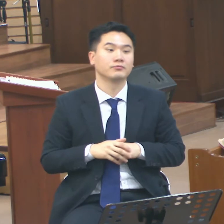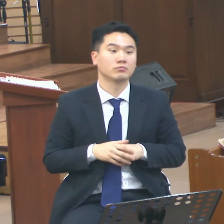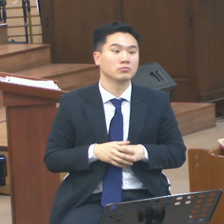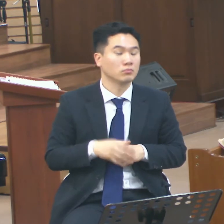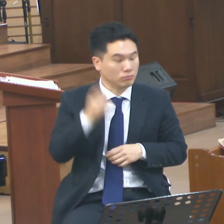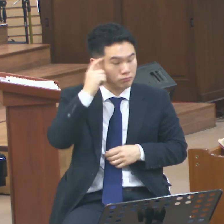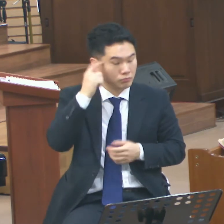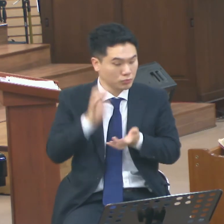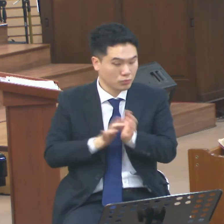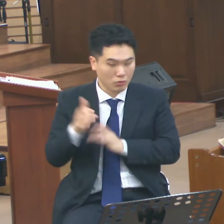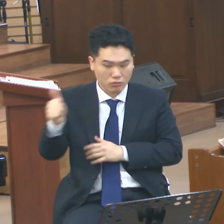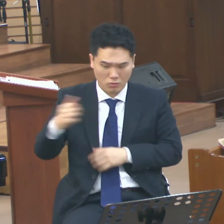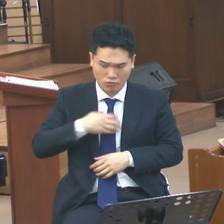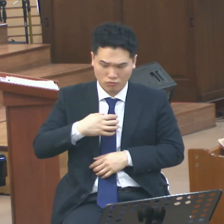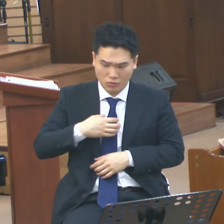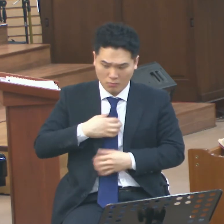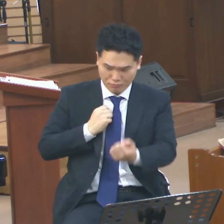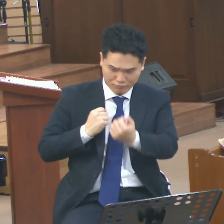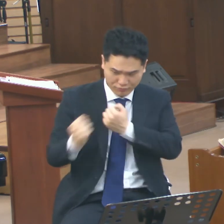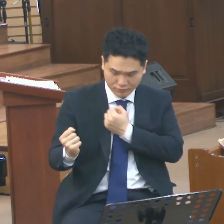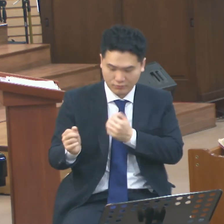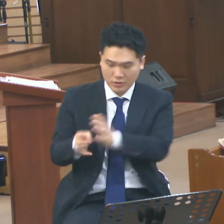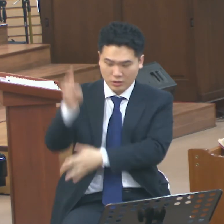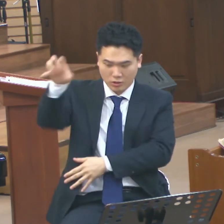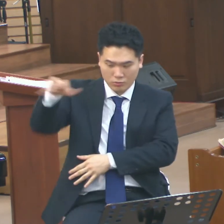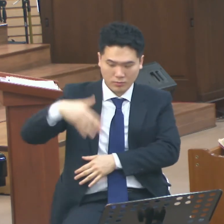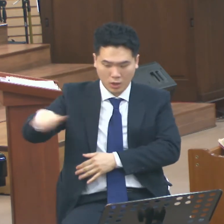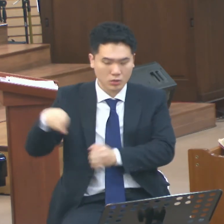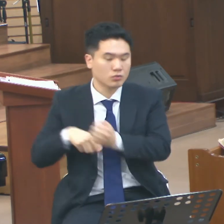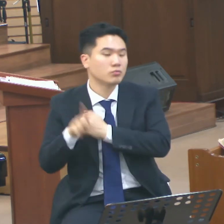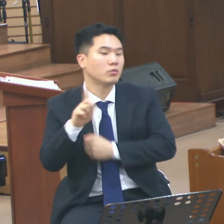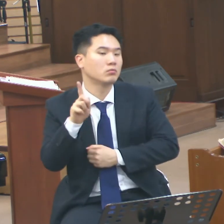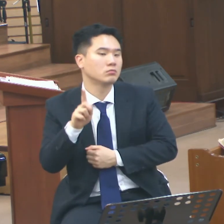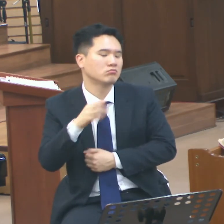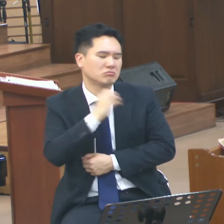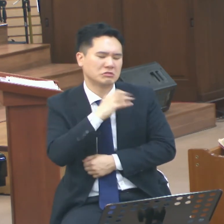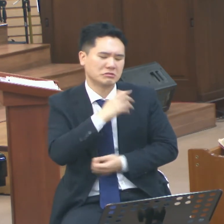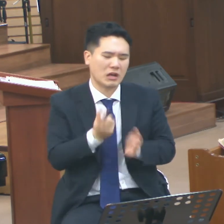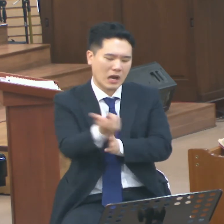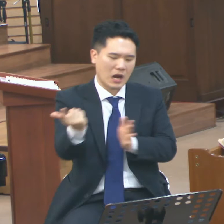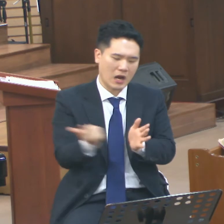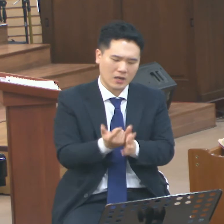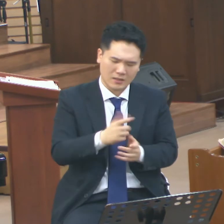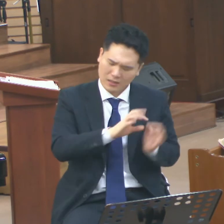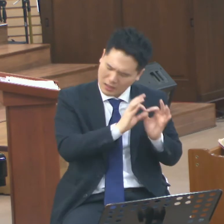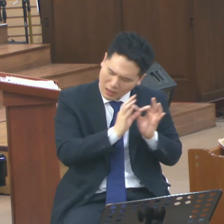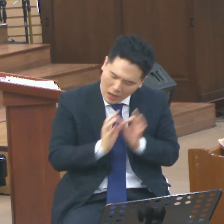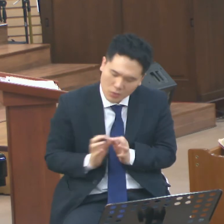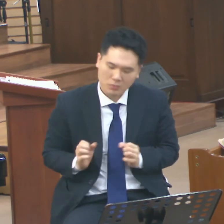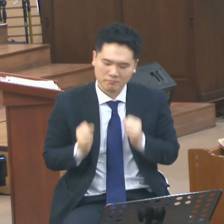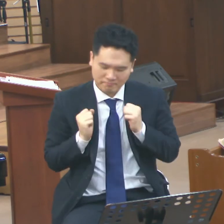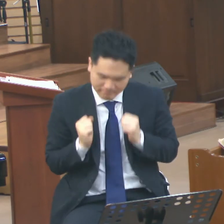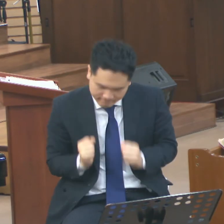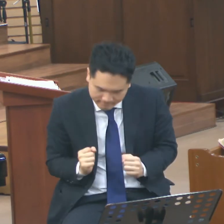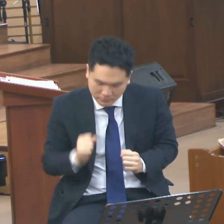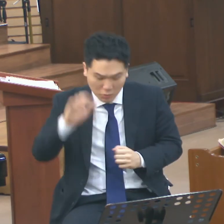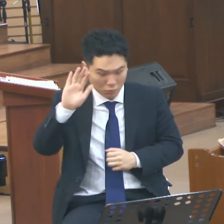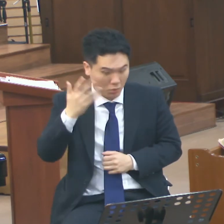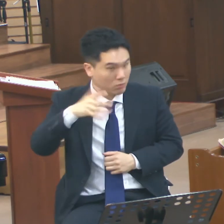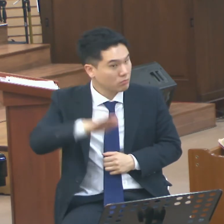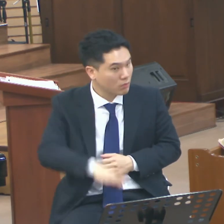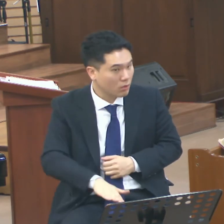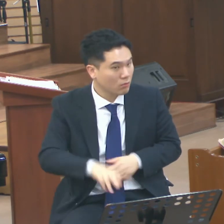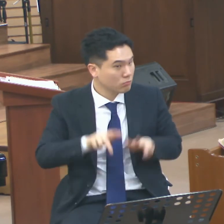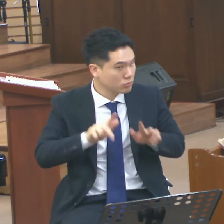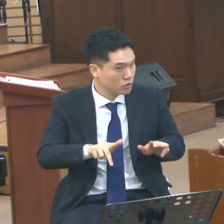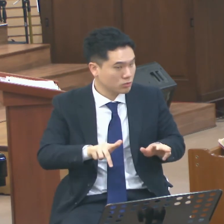이거 위험한데 왜 올라갔습니까? 그러면 갈릴리에 그냥 계속 머물지 왜 굳이 올라가려고 하셨습니까? 그것은